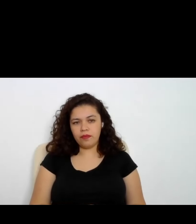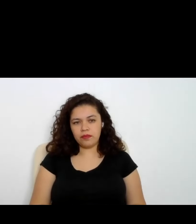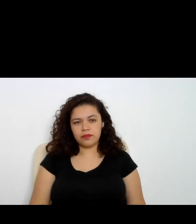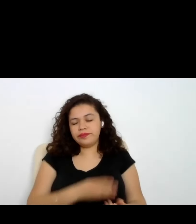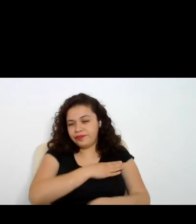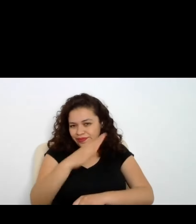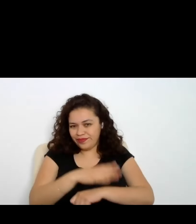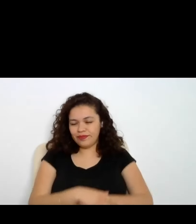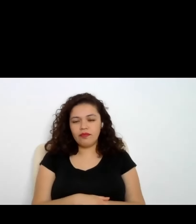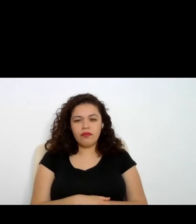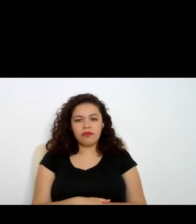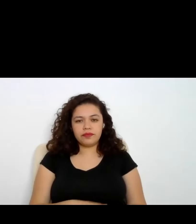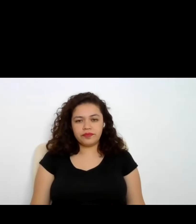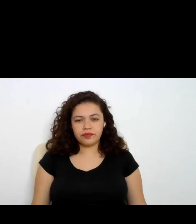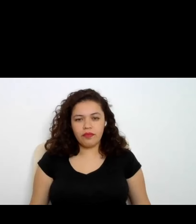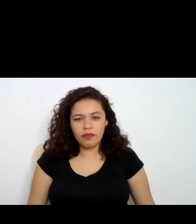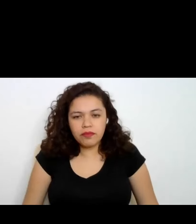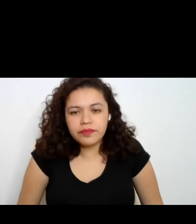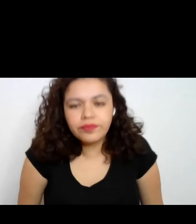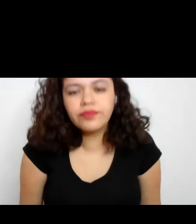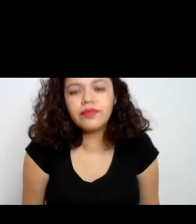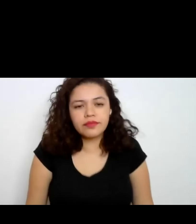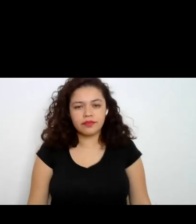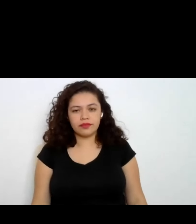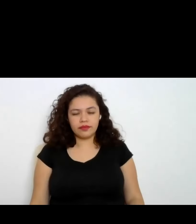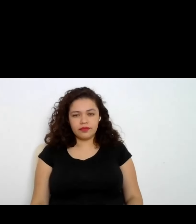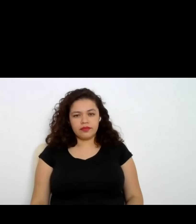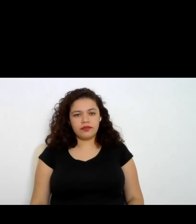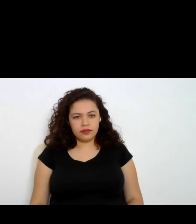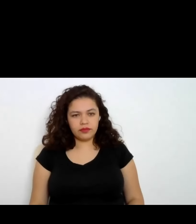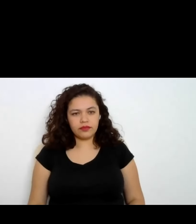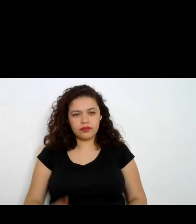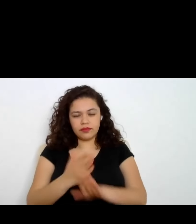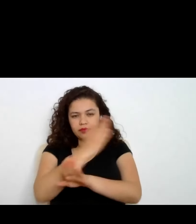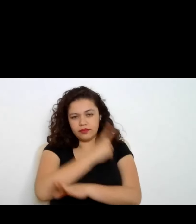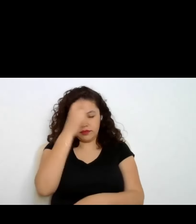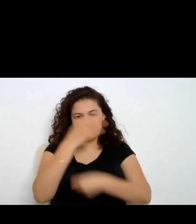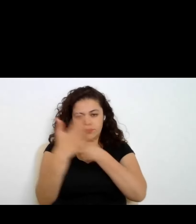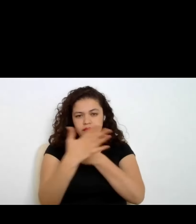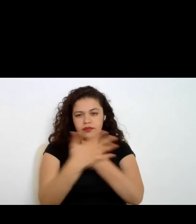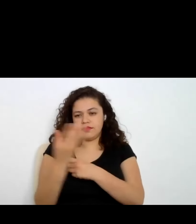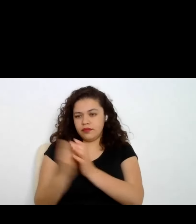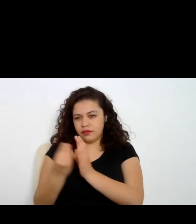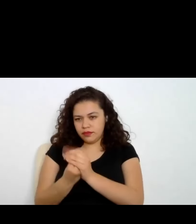Bueno, pues antes de poder elaborar un aviso de privacidad,